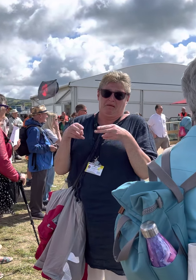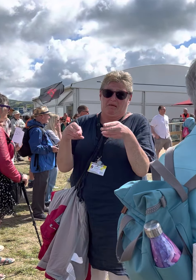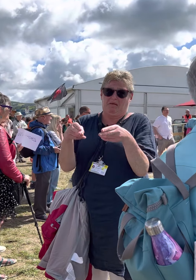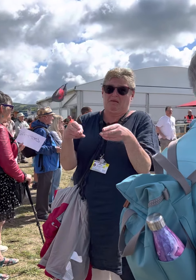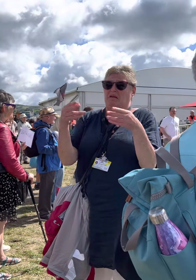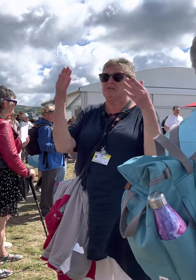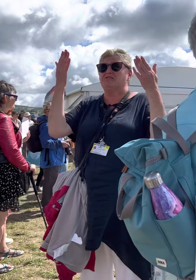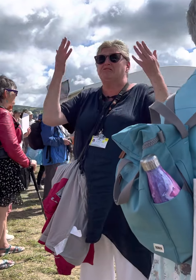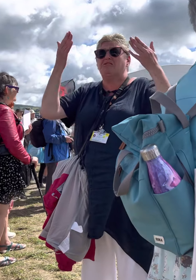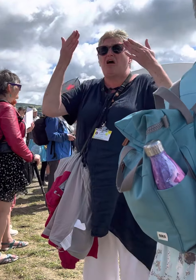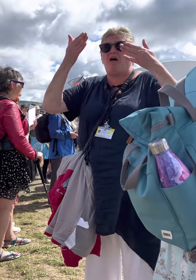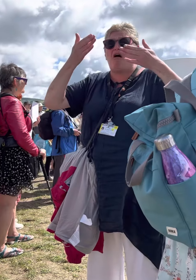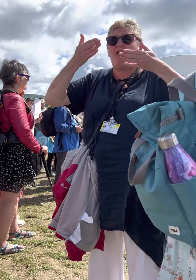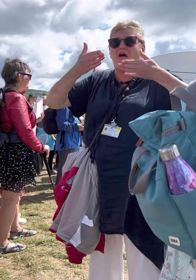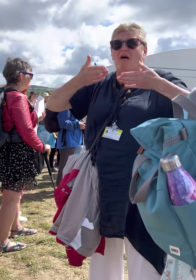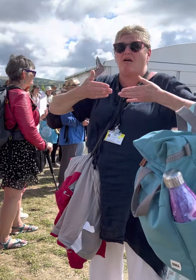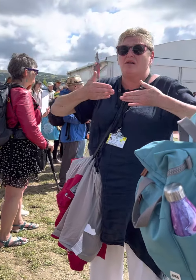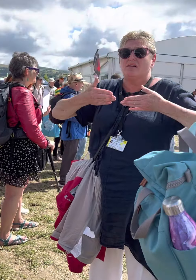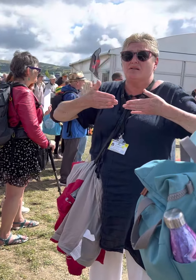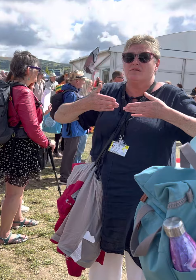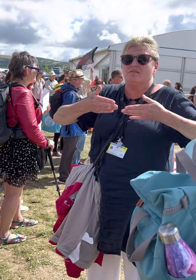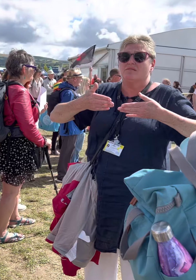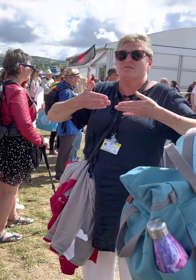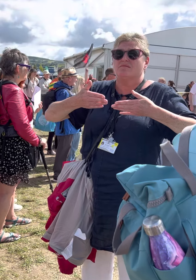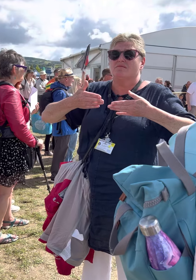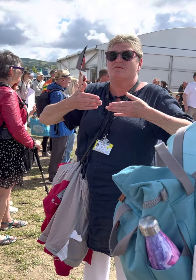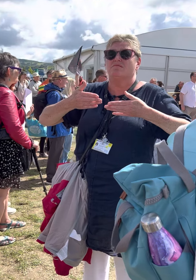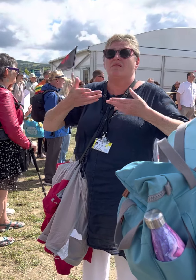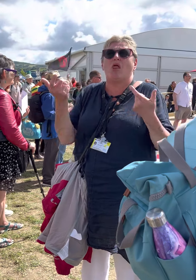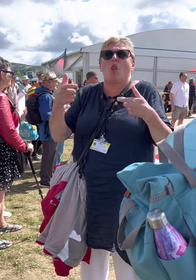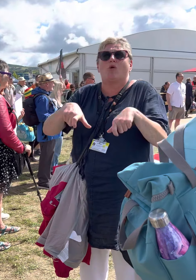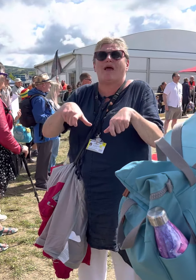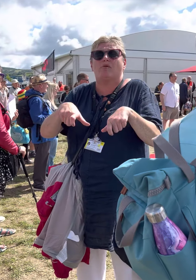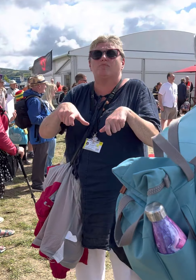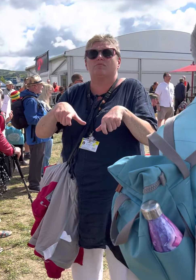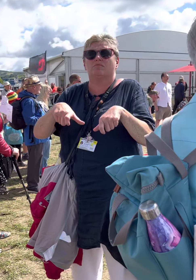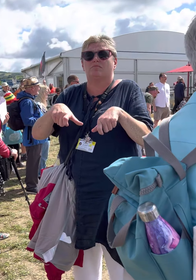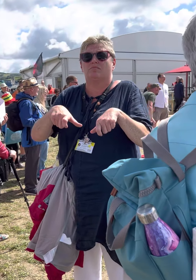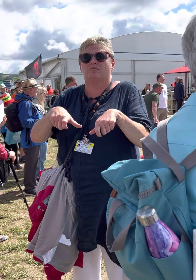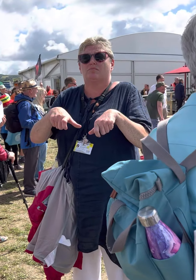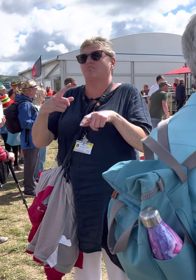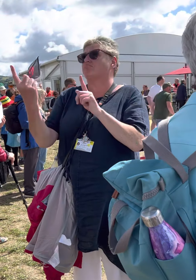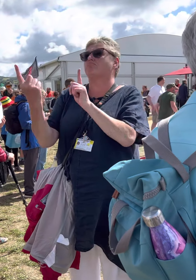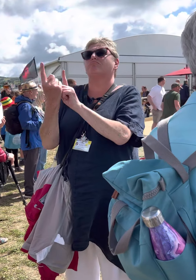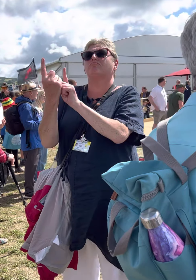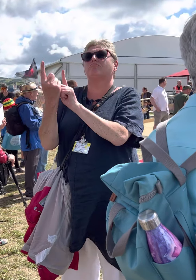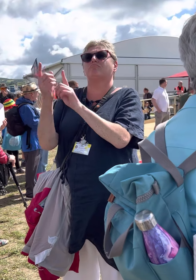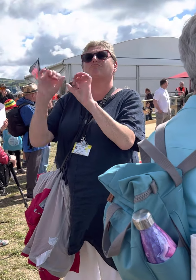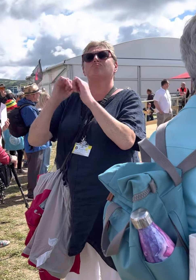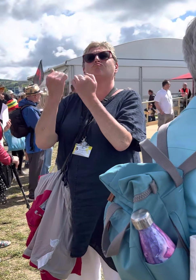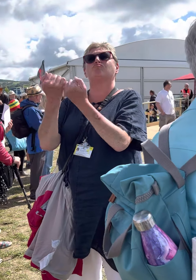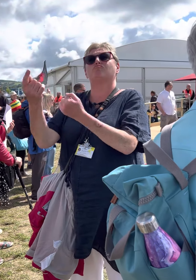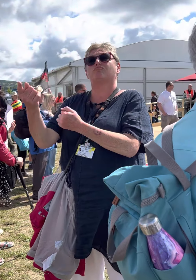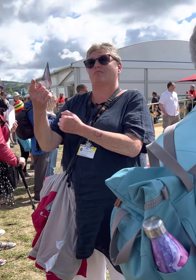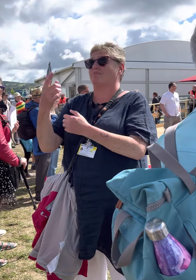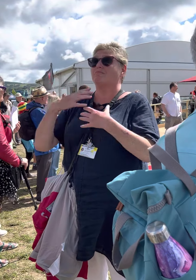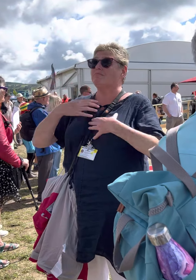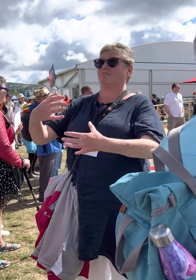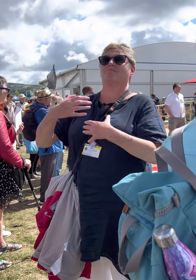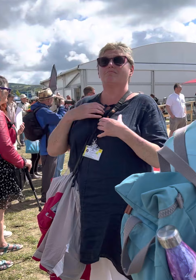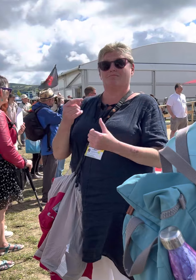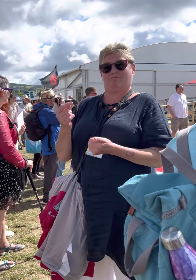ffenestri yn dywyn. Yn ystod y cyfnod clo, nes i cwrdd â criw o bobl